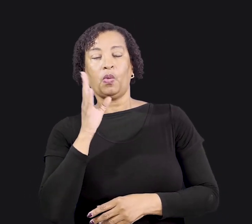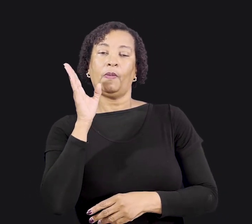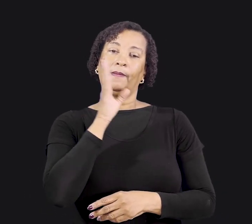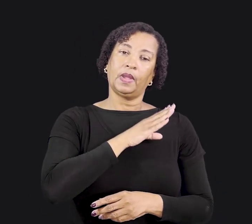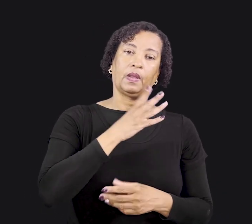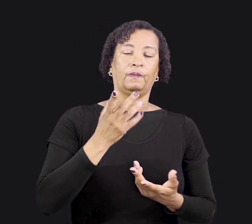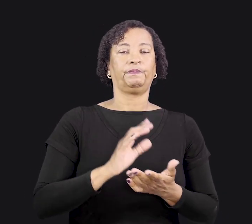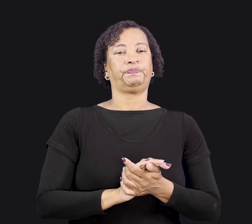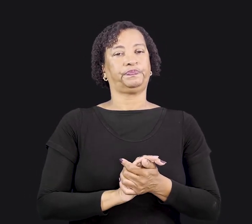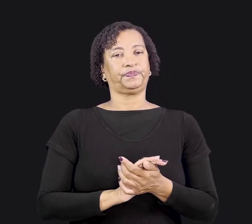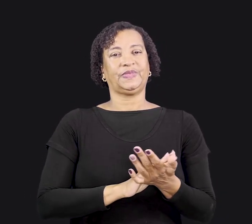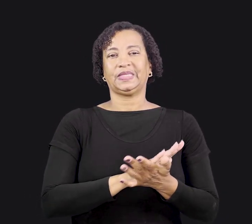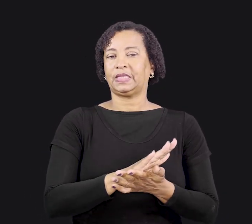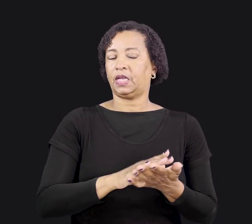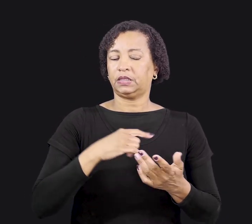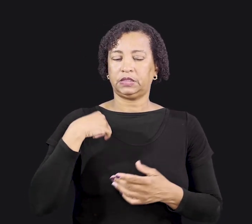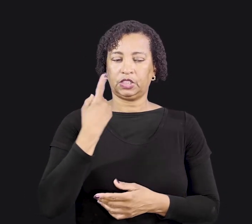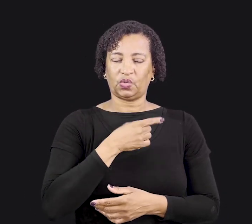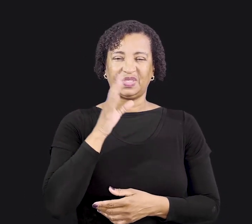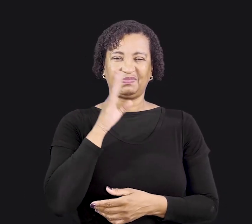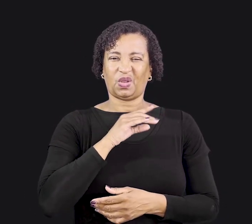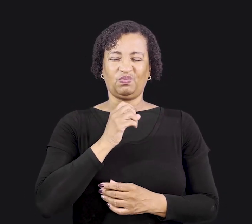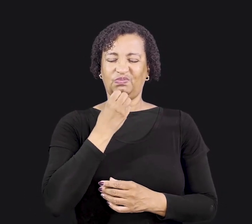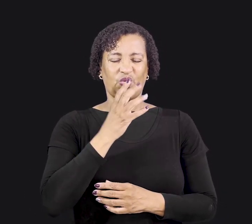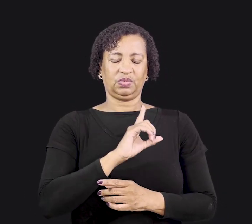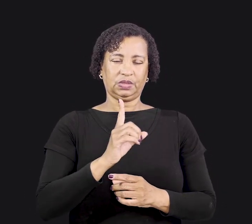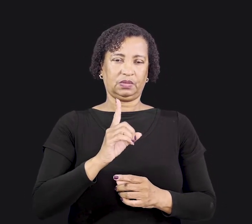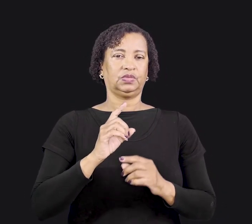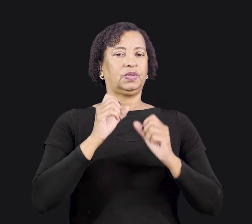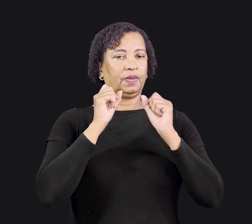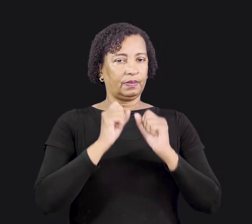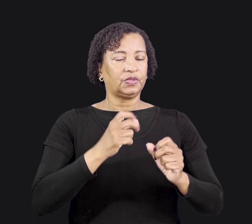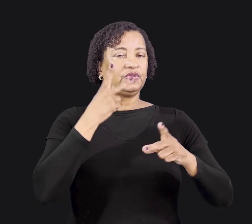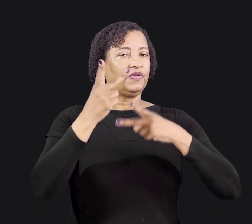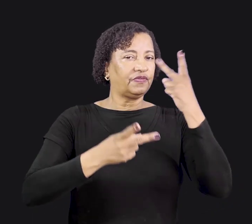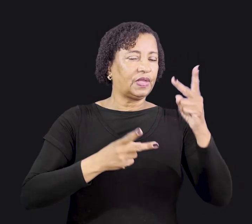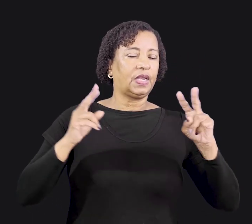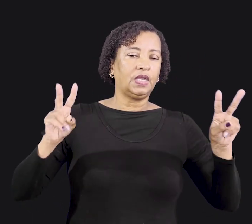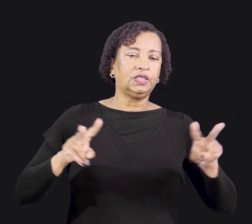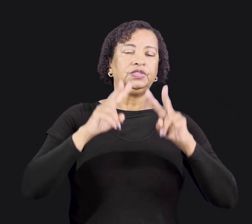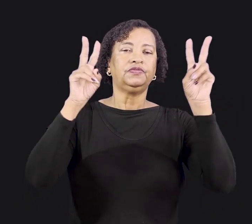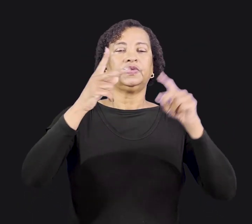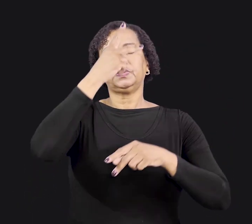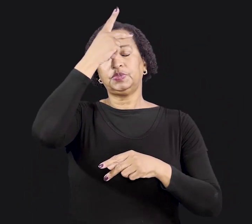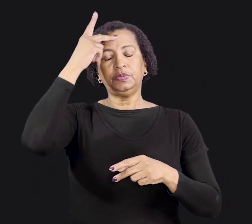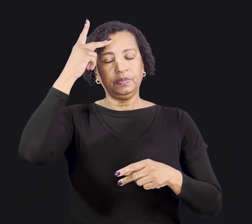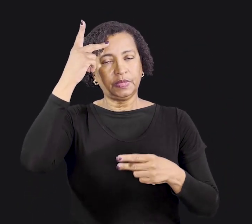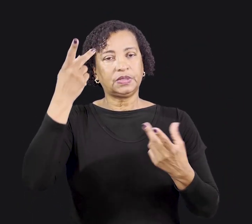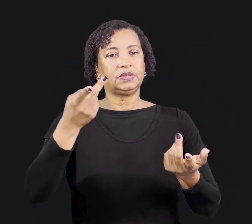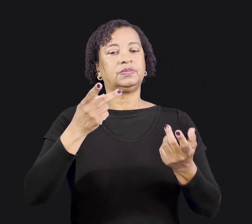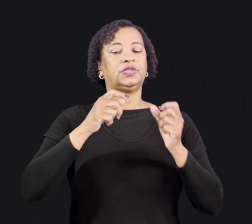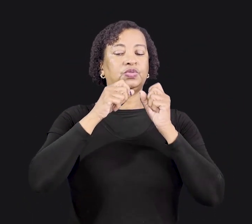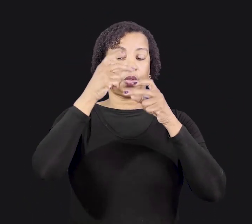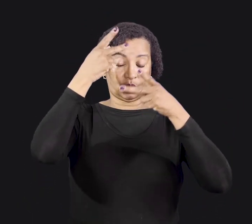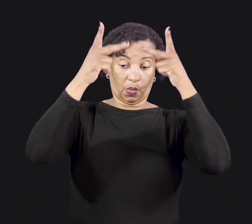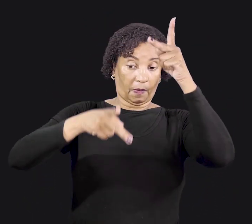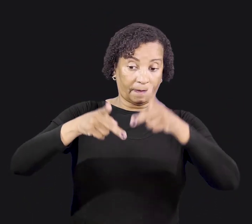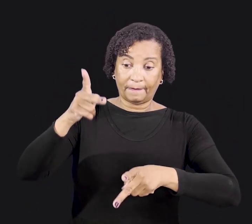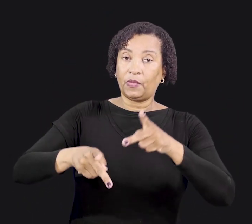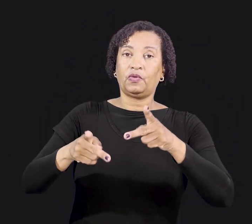nada servem os sermões. Portanto, como podemos falar sobre valores para as pessoas que estão no sopé da montanha? Vamos voltar para o